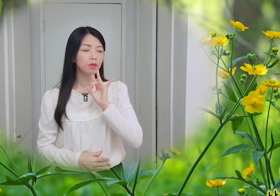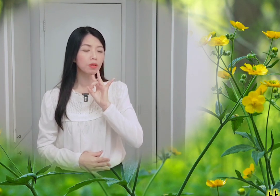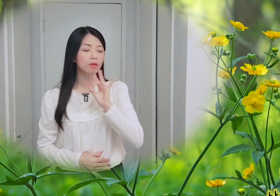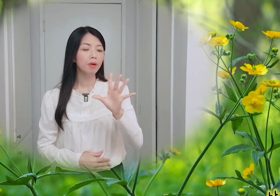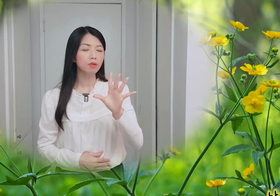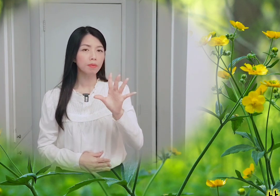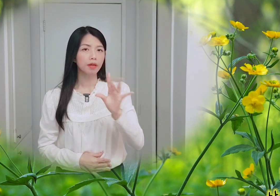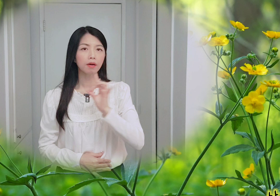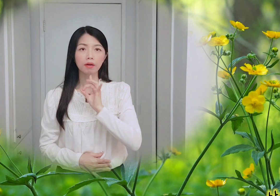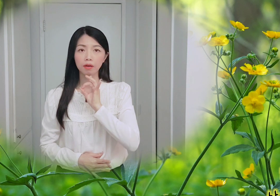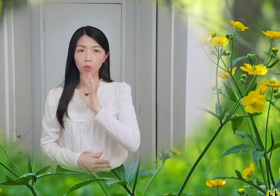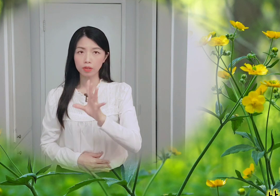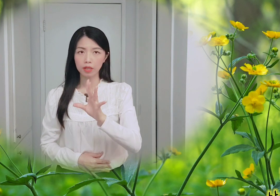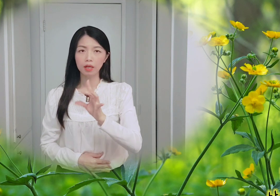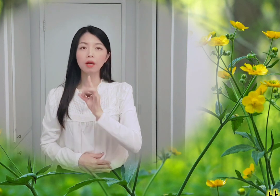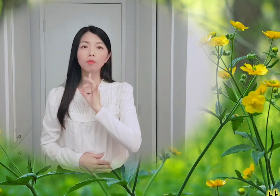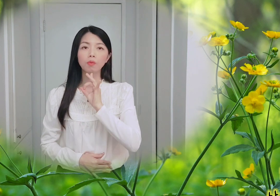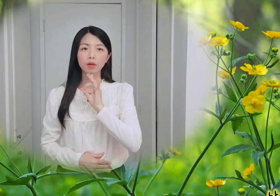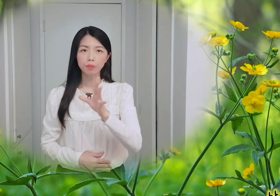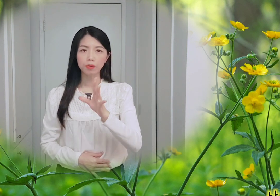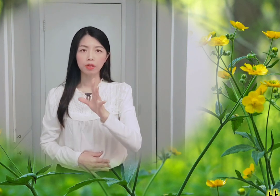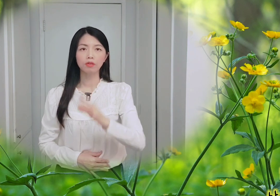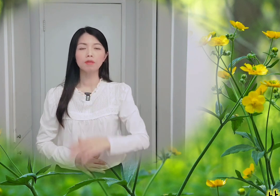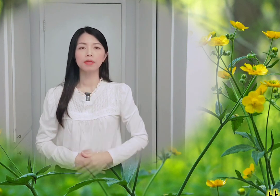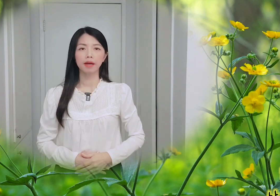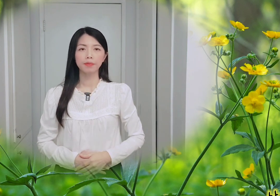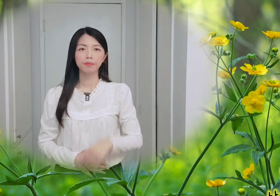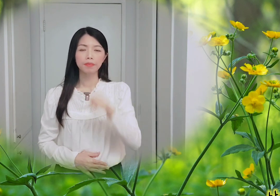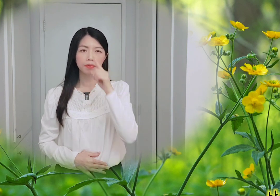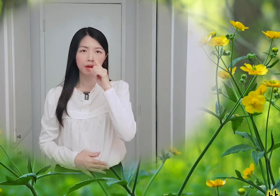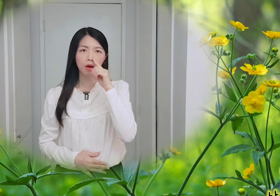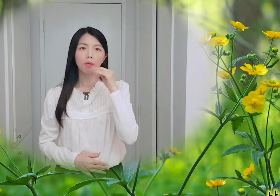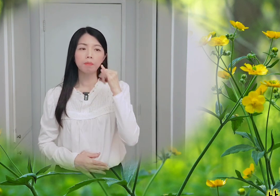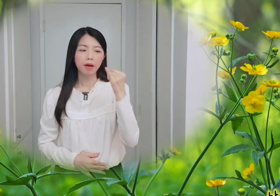가면서 손을 펴주시면 돼요. 오직, 모모일 뿐 이런 뜻입니다.